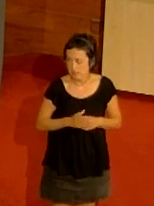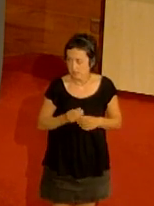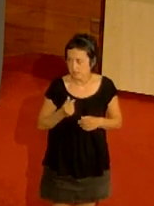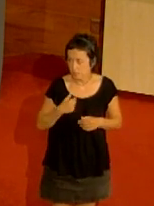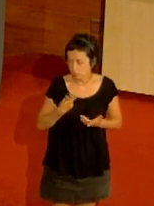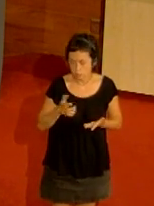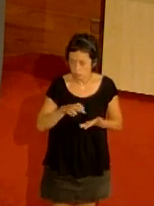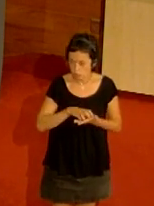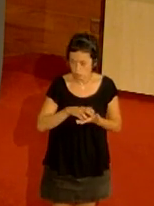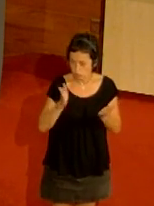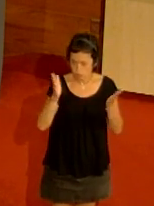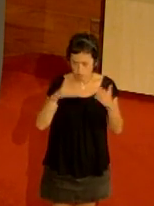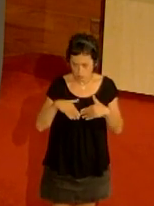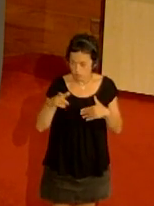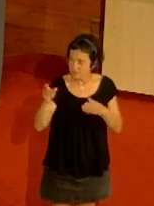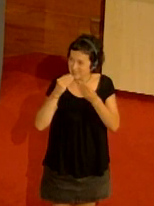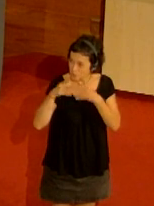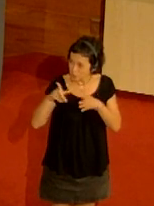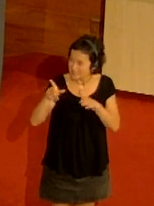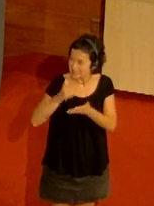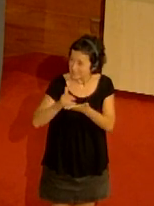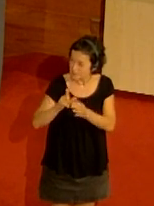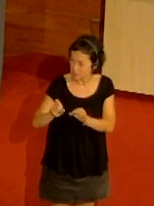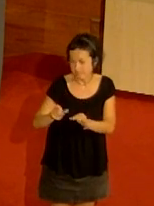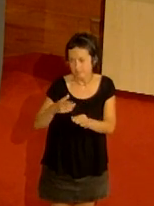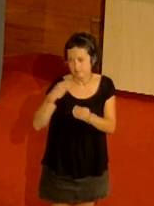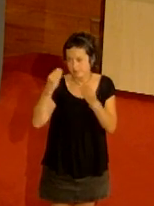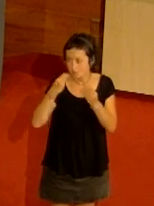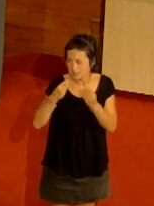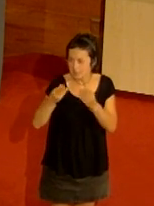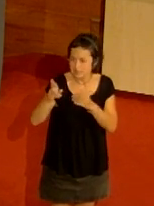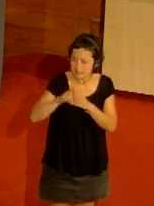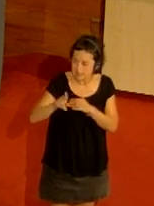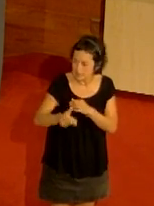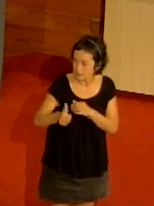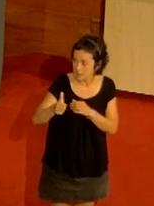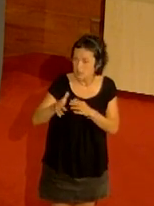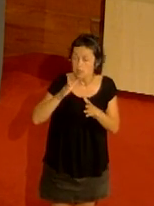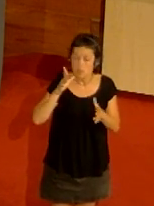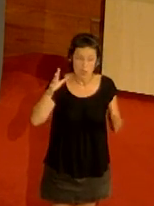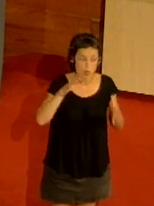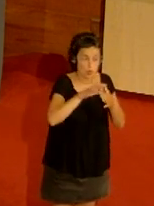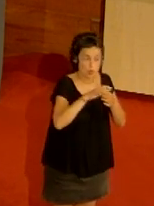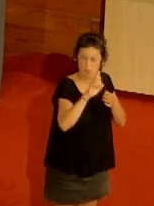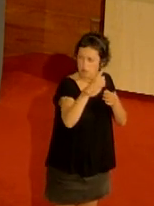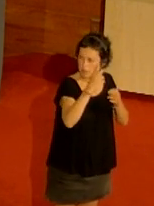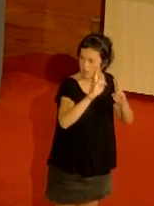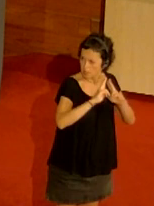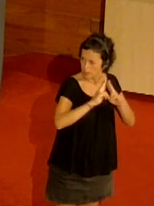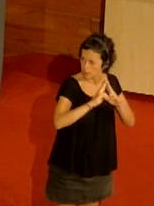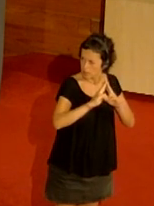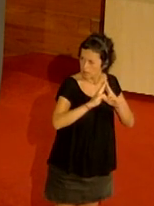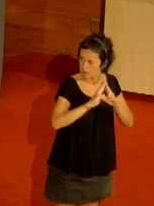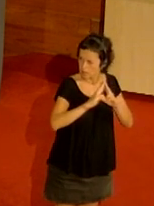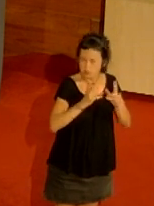hay que insistir más en ese tipo de historias, porque... Esto nos lleva a la primera pregunta, creo, que era, que por, eso, bueno,